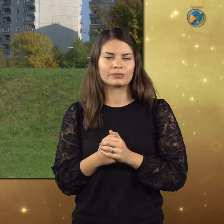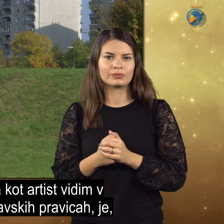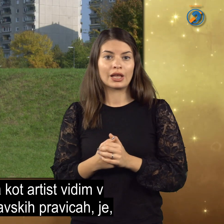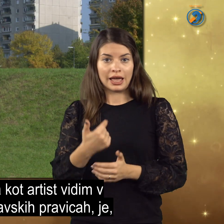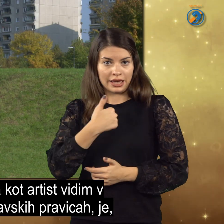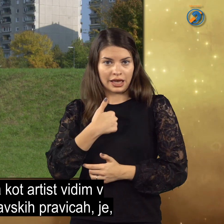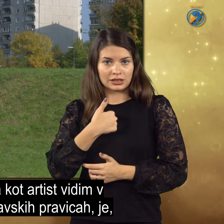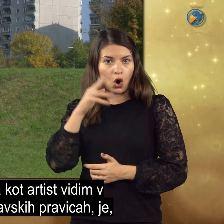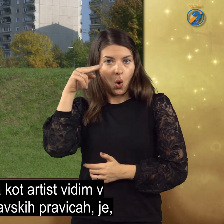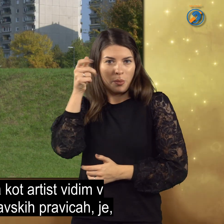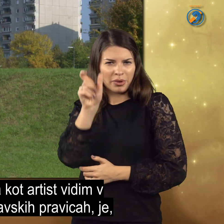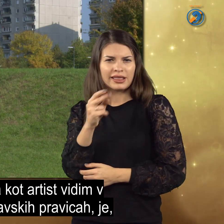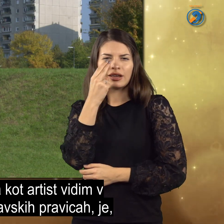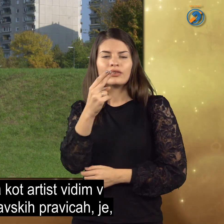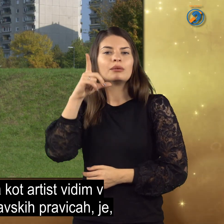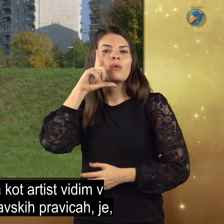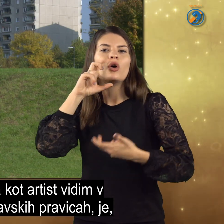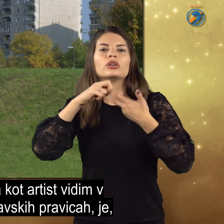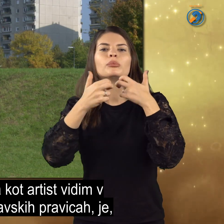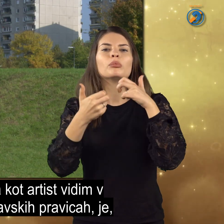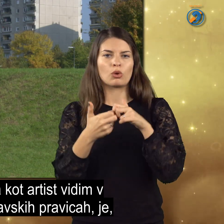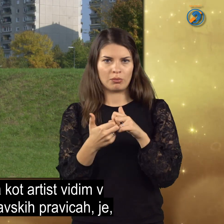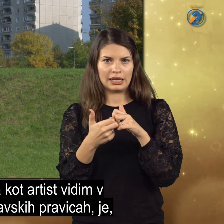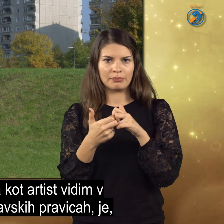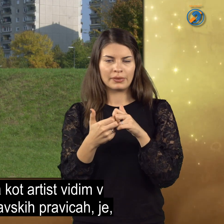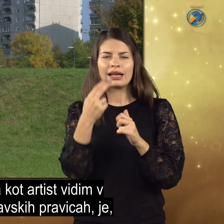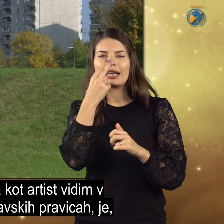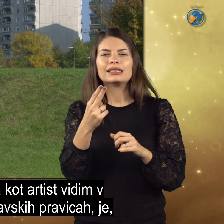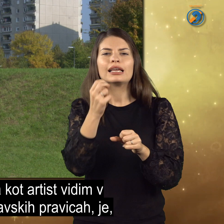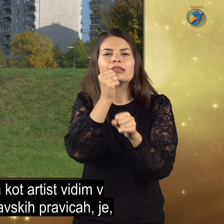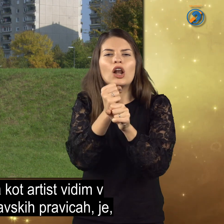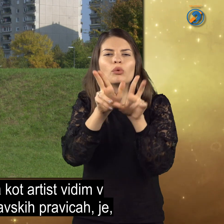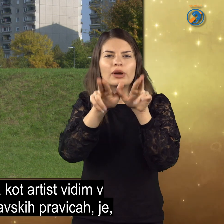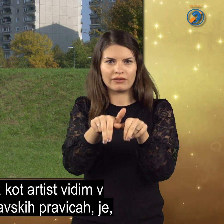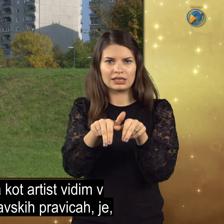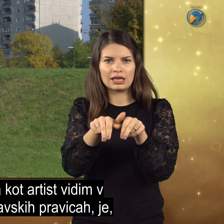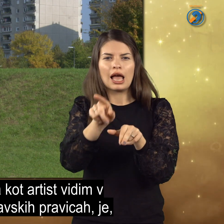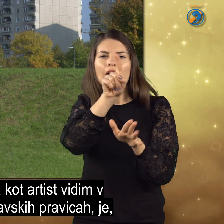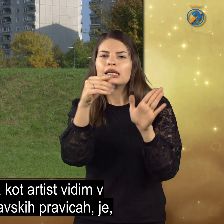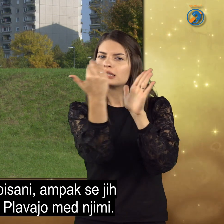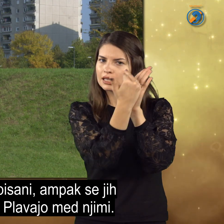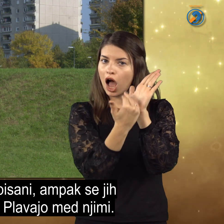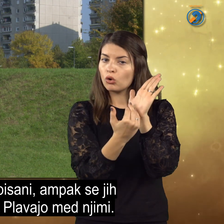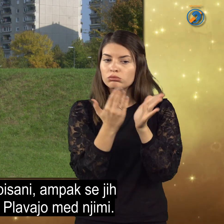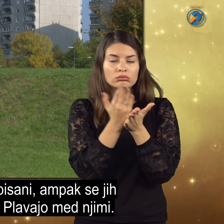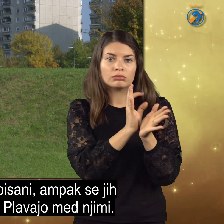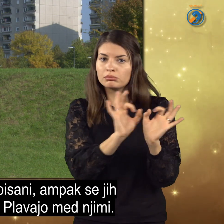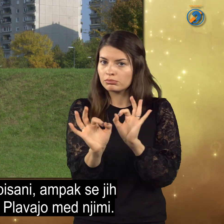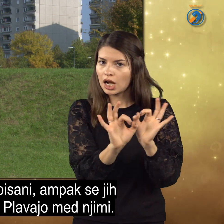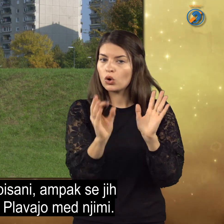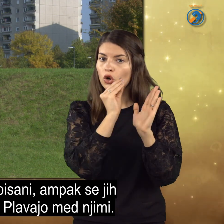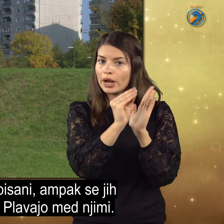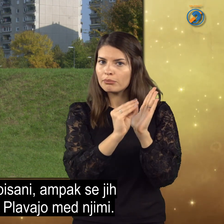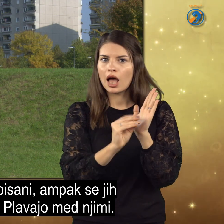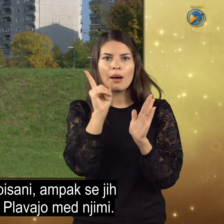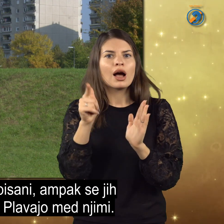preplači. Problem, katerega jaz sam kot artist vidim v Sloveniji pri delavskih pravicah, da so zakoni